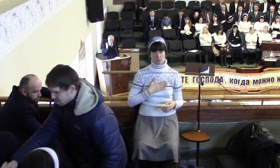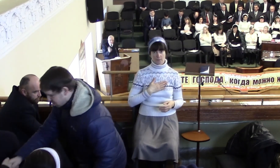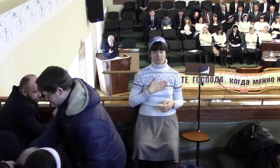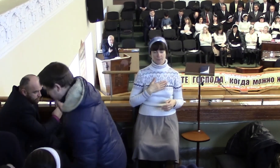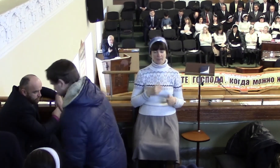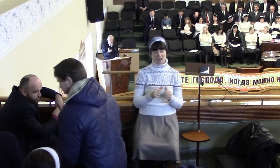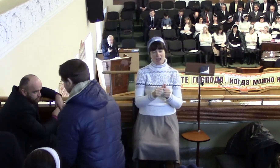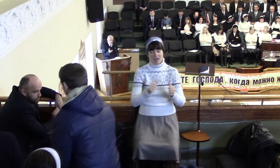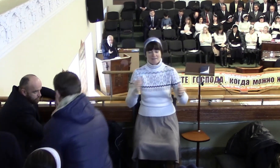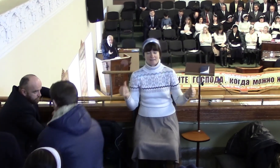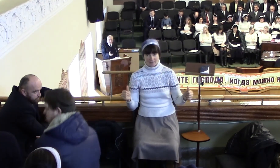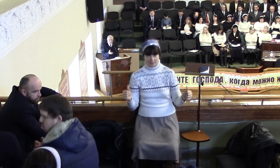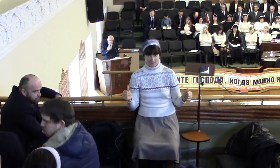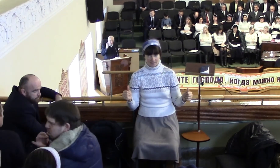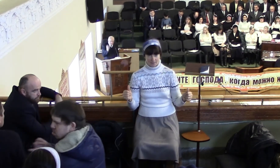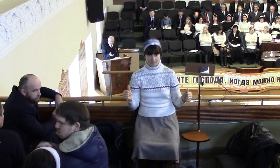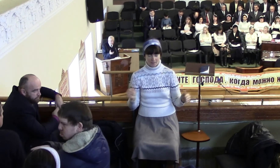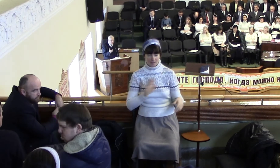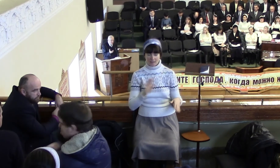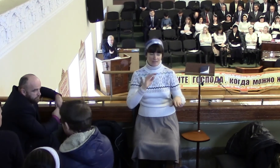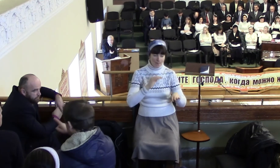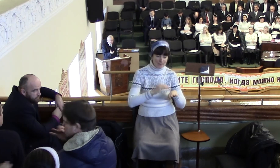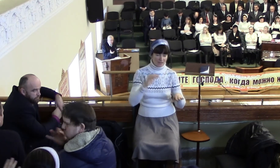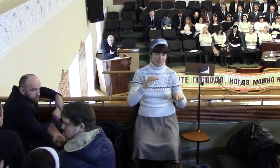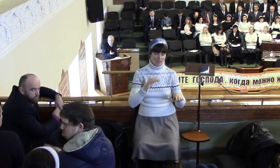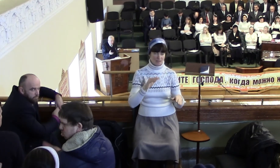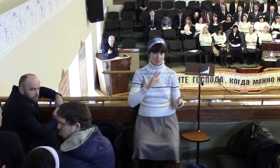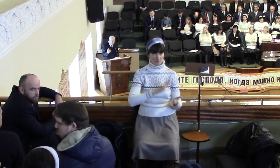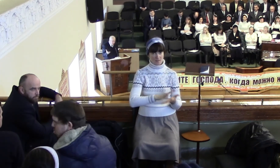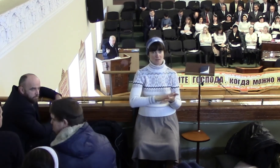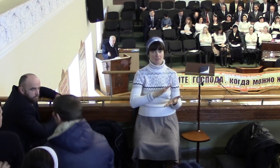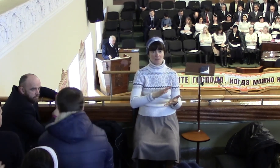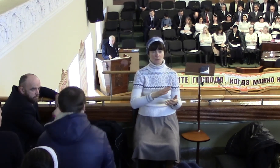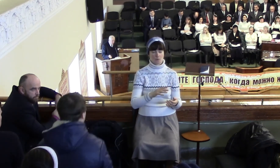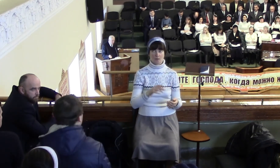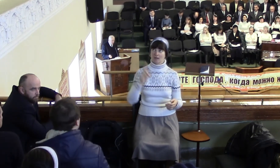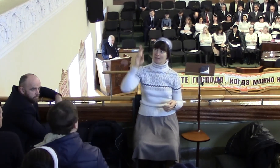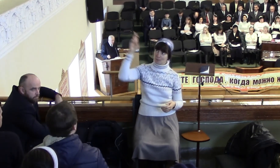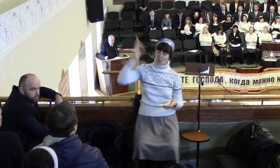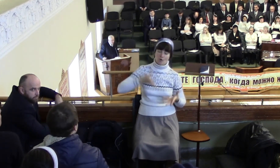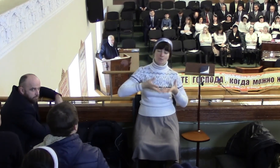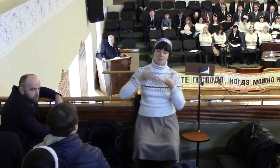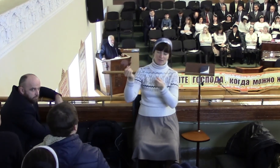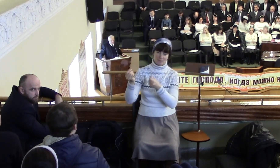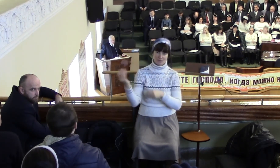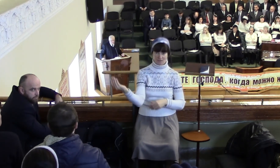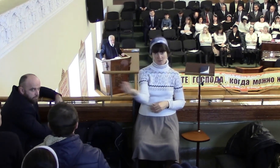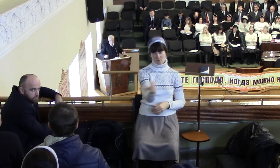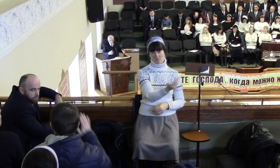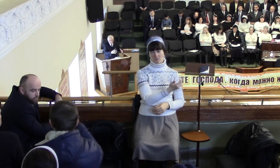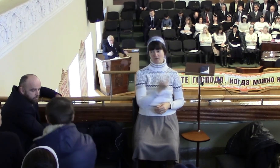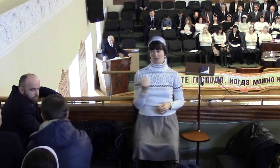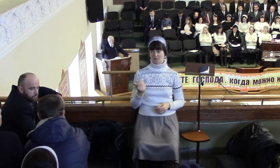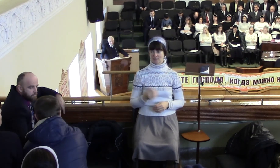и отделитесь, говорит Господь, и не прикасайтесь к нечистому, и я приму вас. Дорогие друзья,